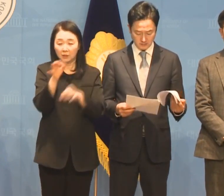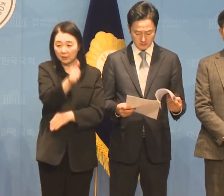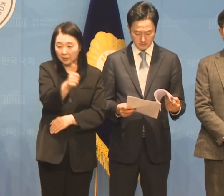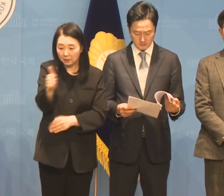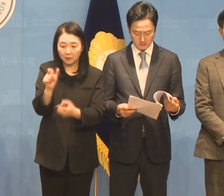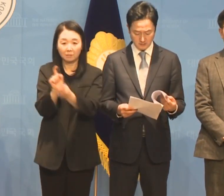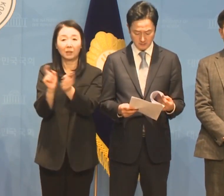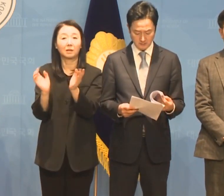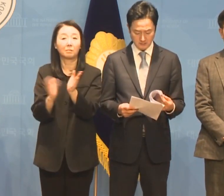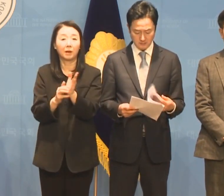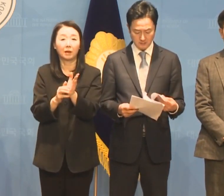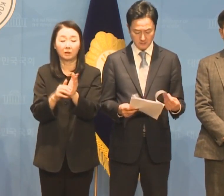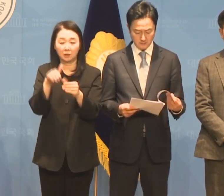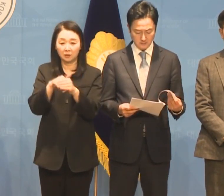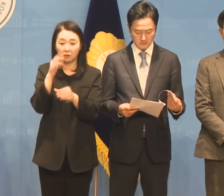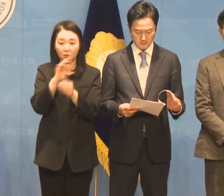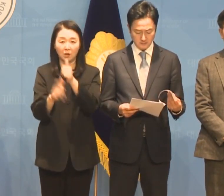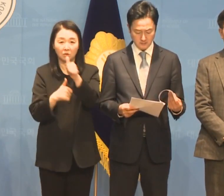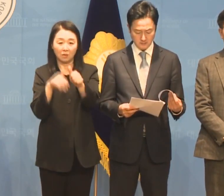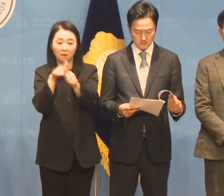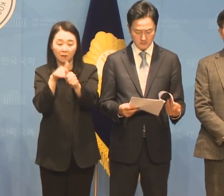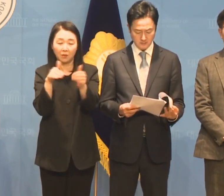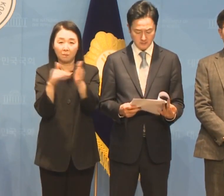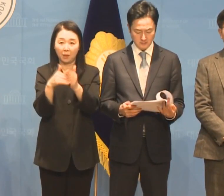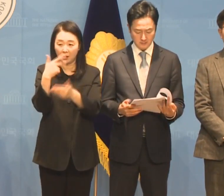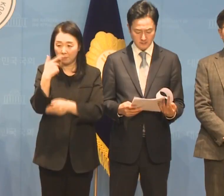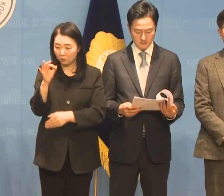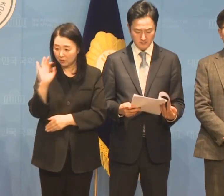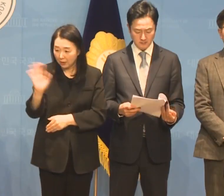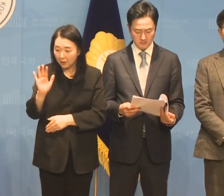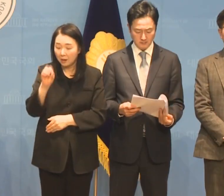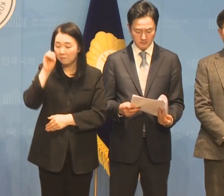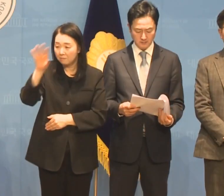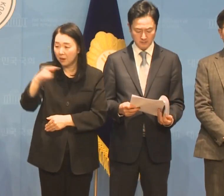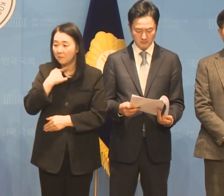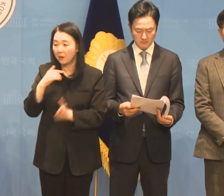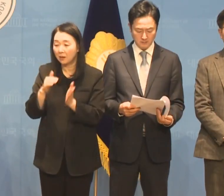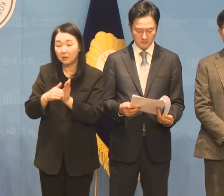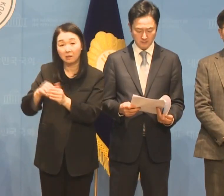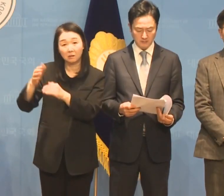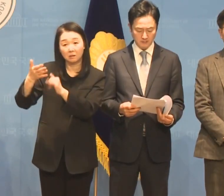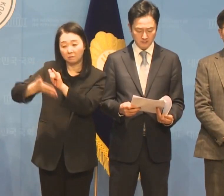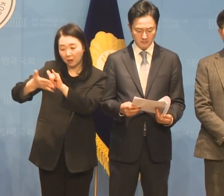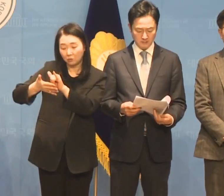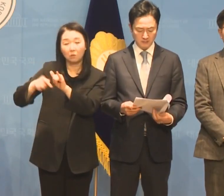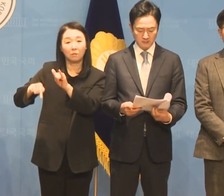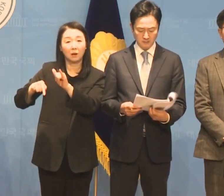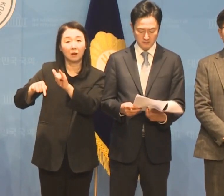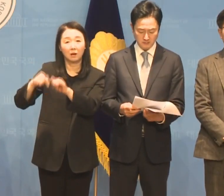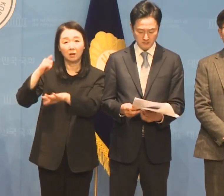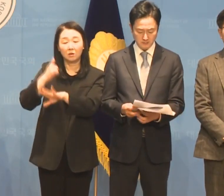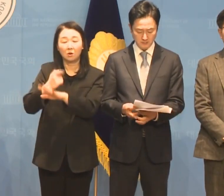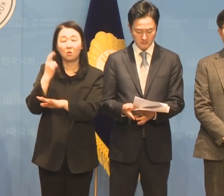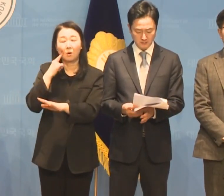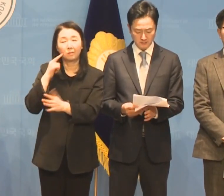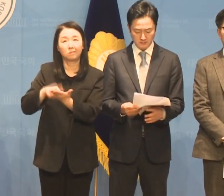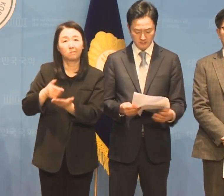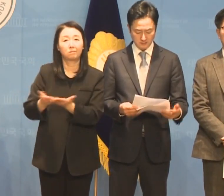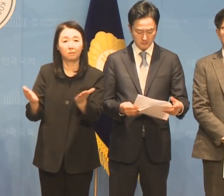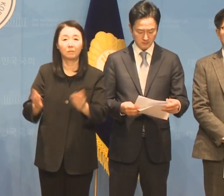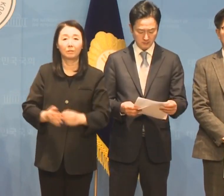만난 자리에서 선관위를 건들면 가만두지 않겠다라는 말을 하였다는 내용의 방송을 통해 허위 사실을